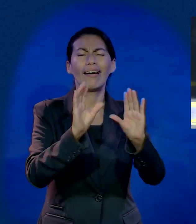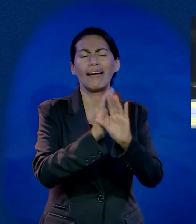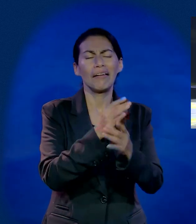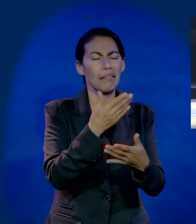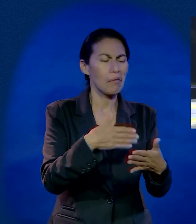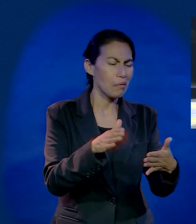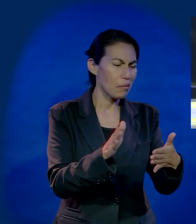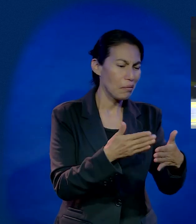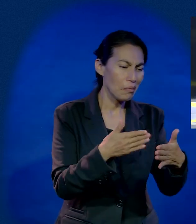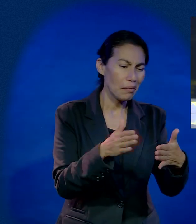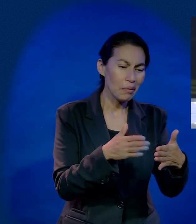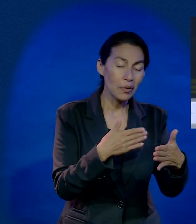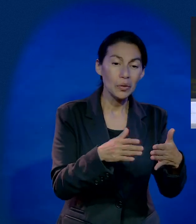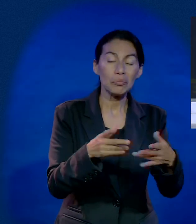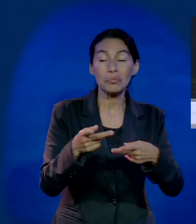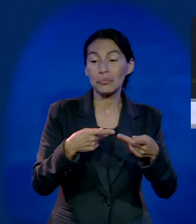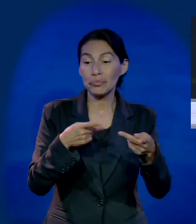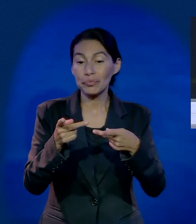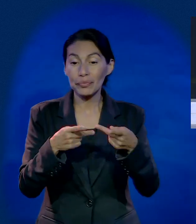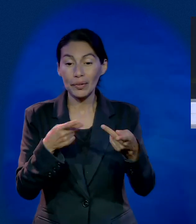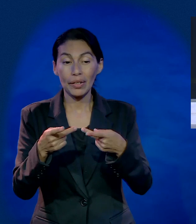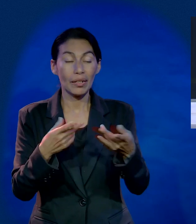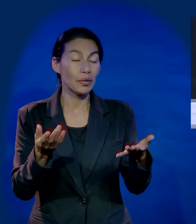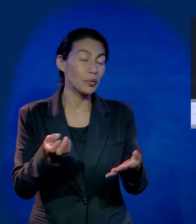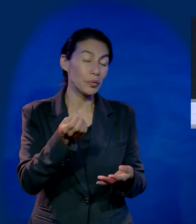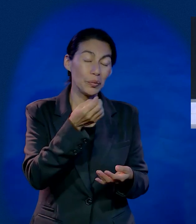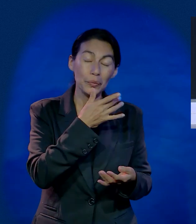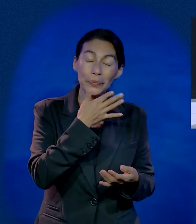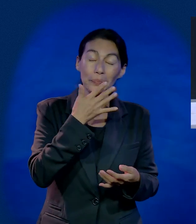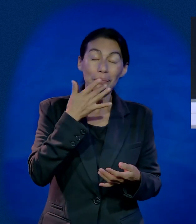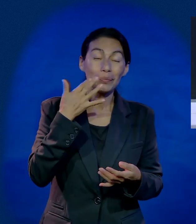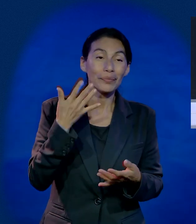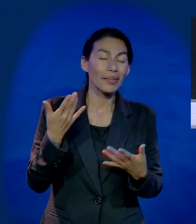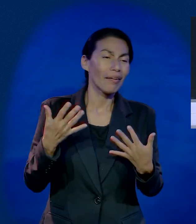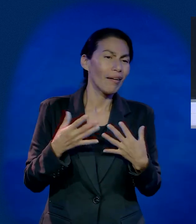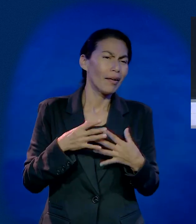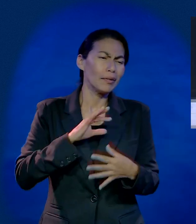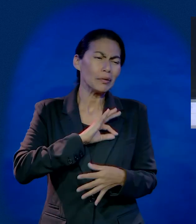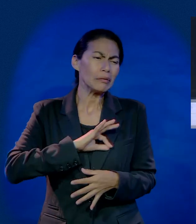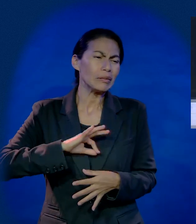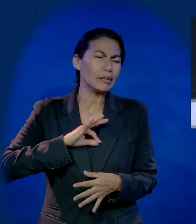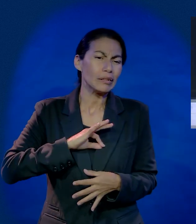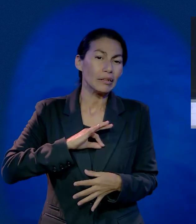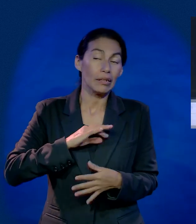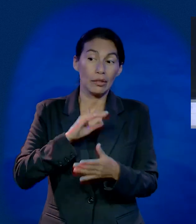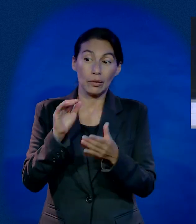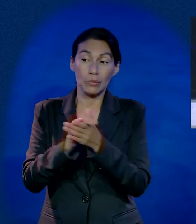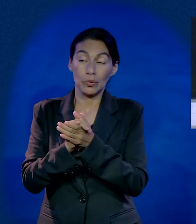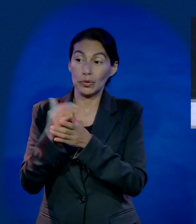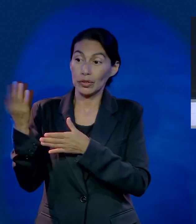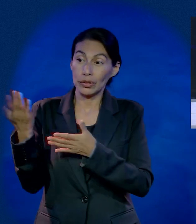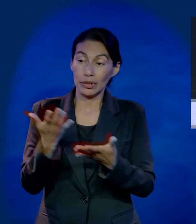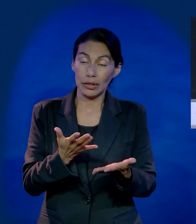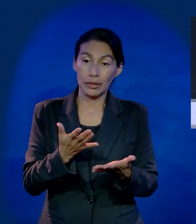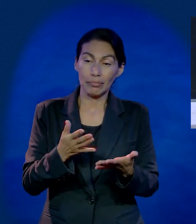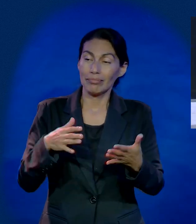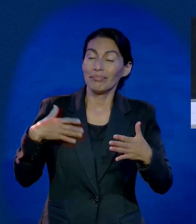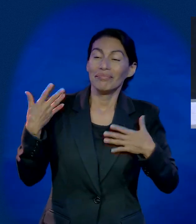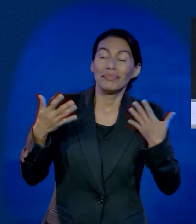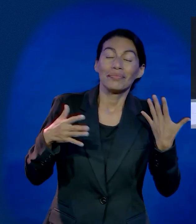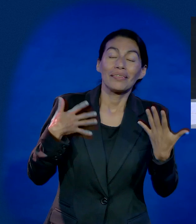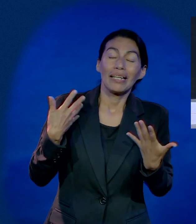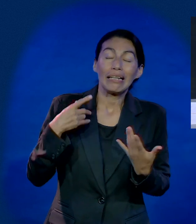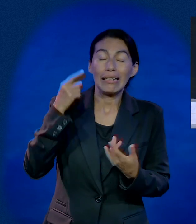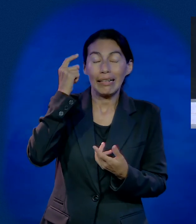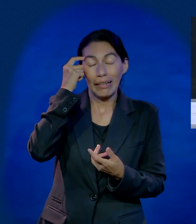canto tema de la semana de oración. Y le está preparando sus chilaquiles con tomatillo frito, bien feliz para la hora de la comida cuando llega